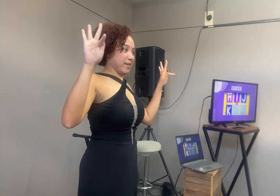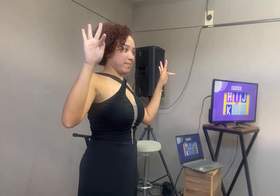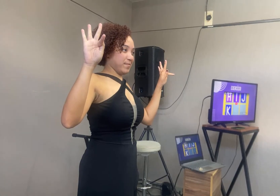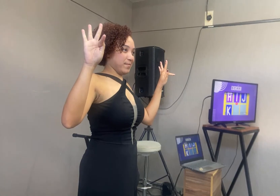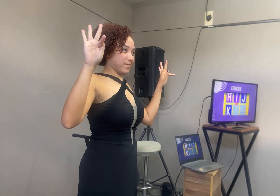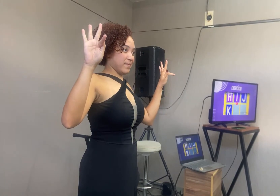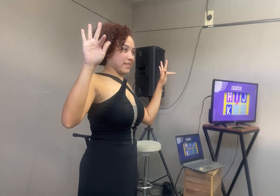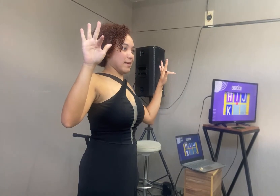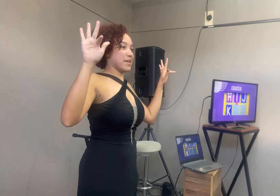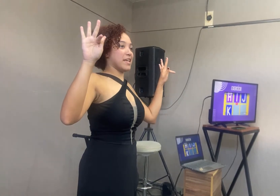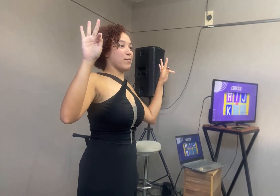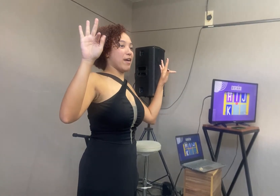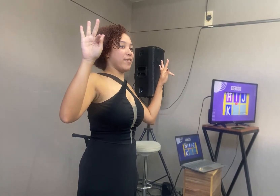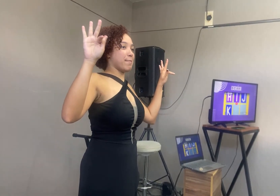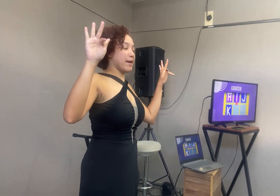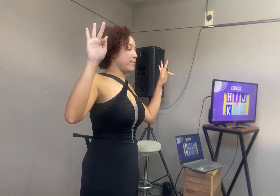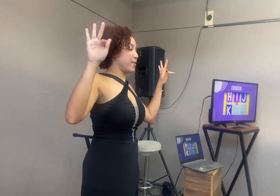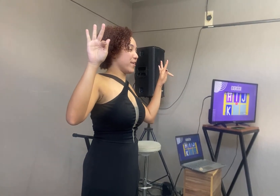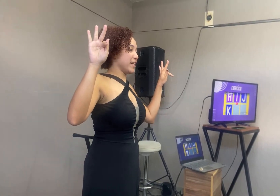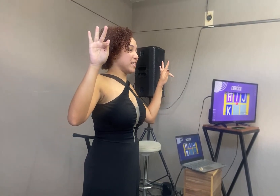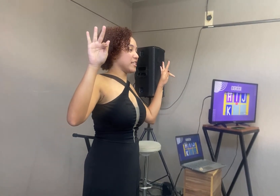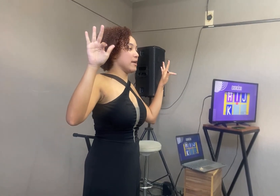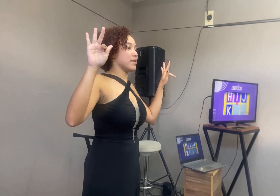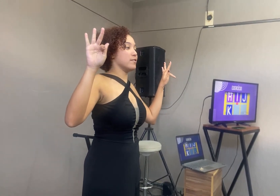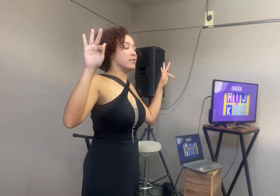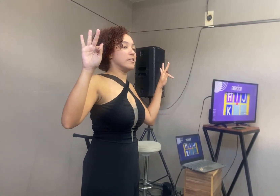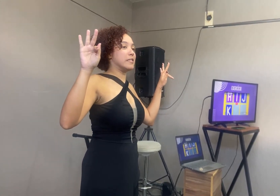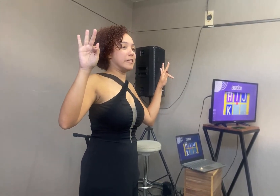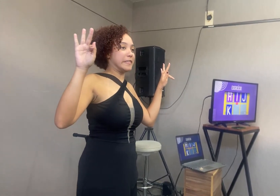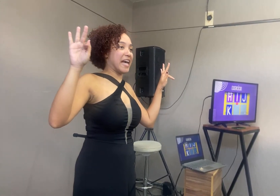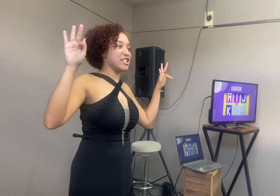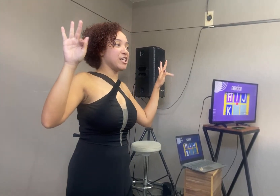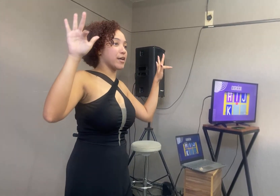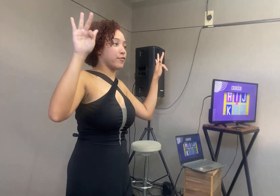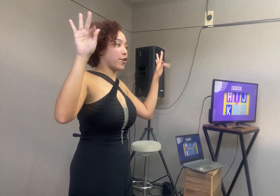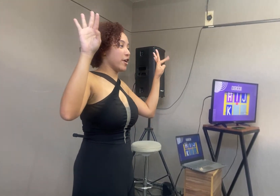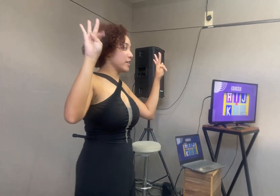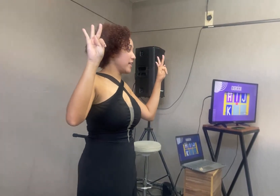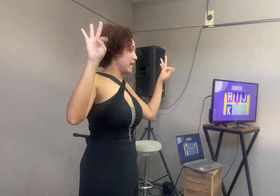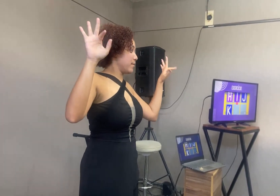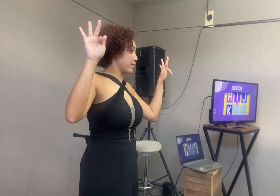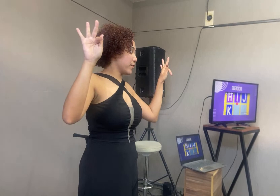F, lembra que o F é pra fora, hein, gente? Lembra da dica, fora T,